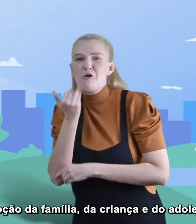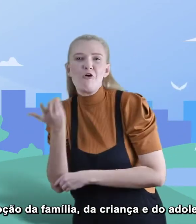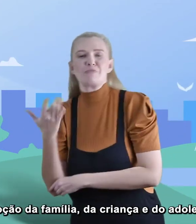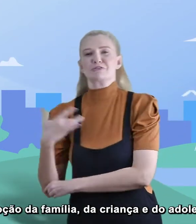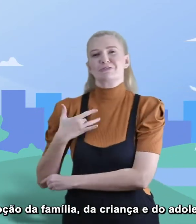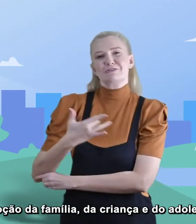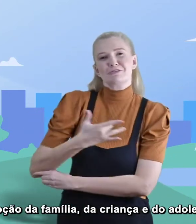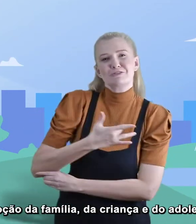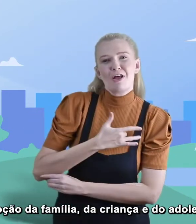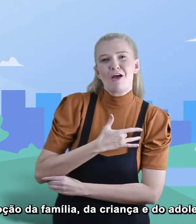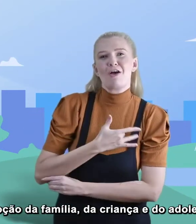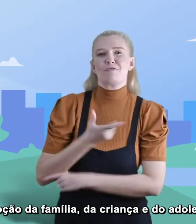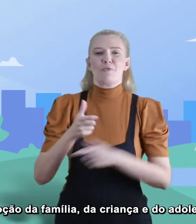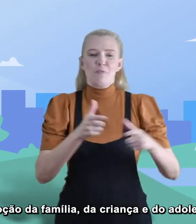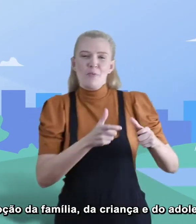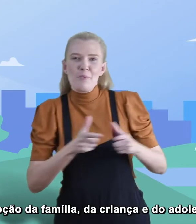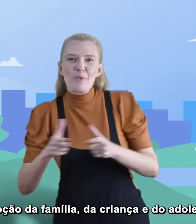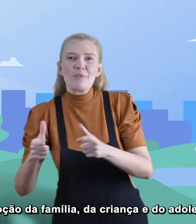criança e do adolescente.